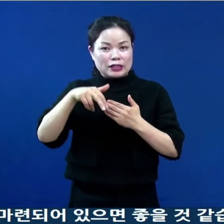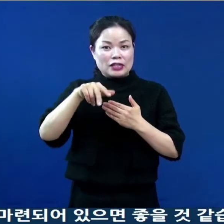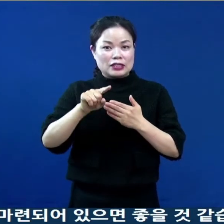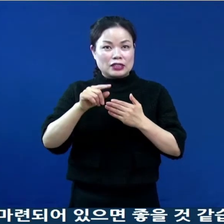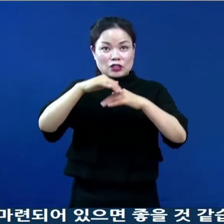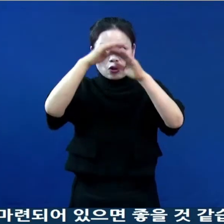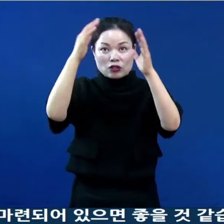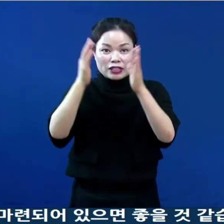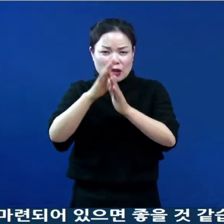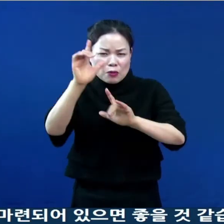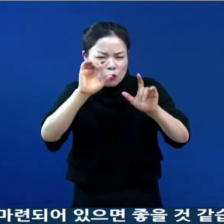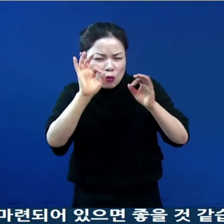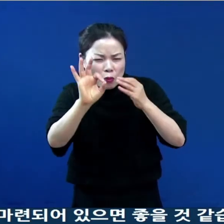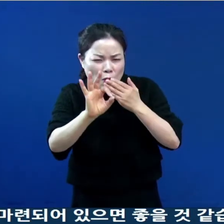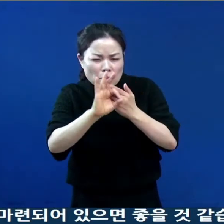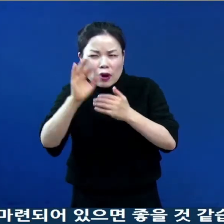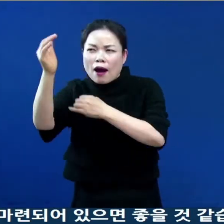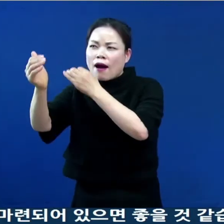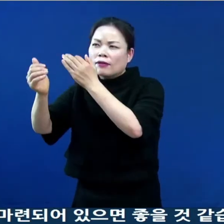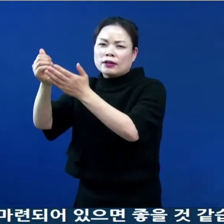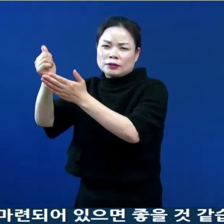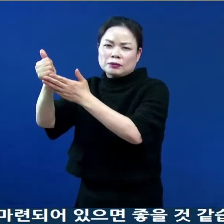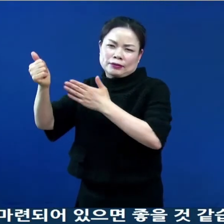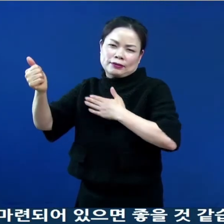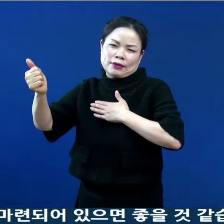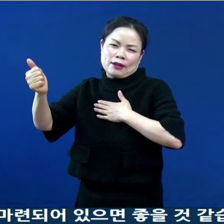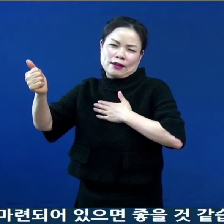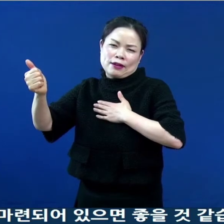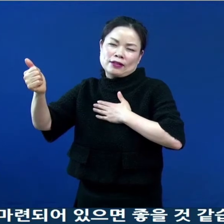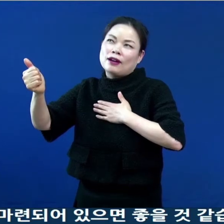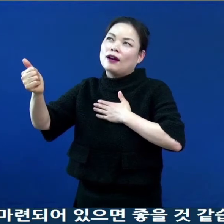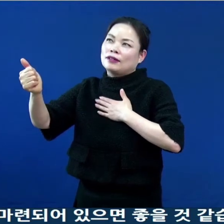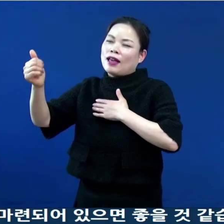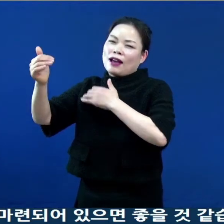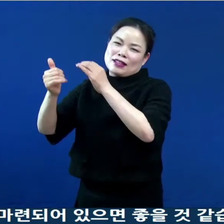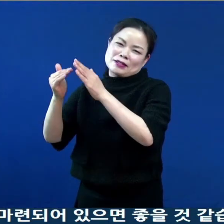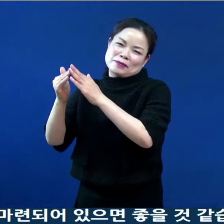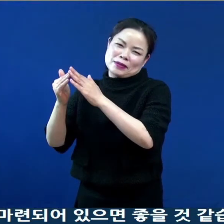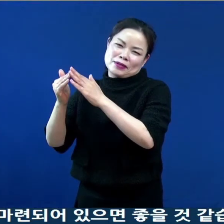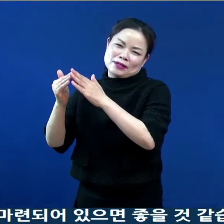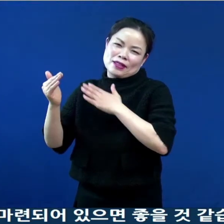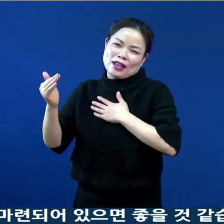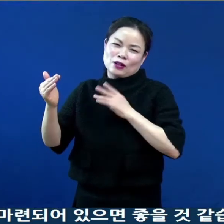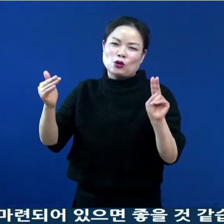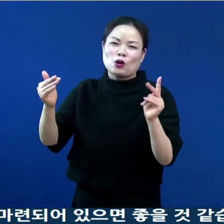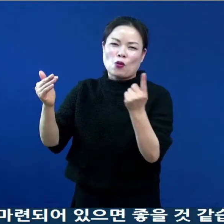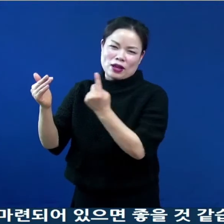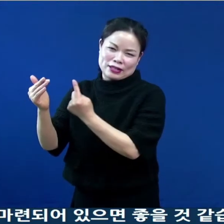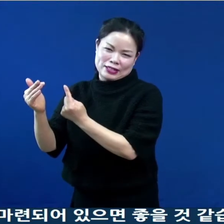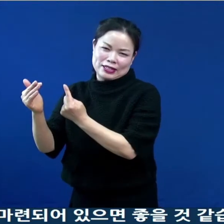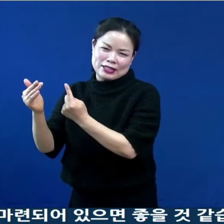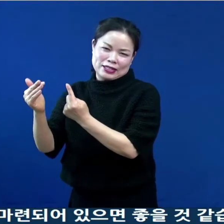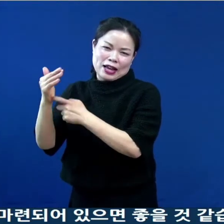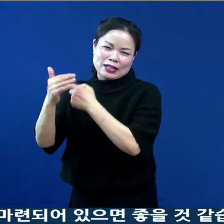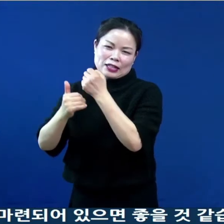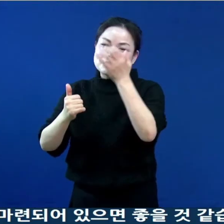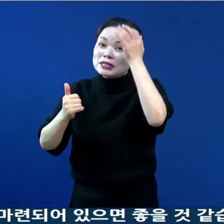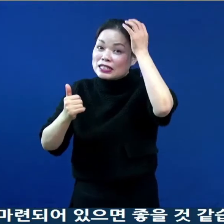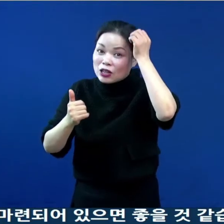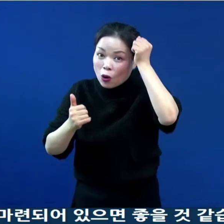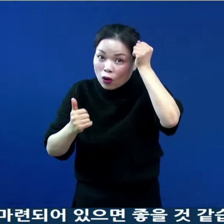보면서 하나님, 나의 하나님, 하나님의 집, 내가 일로 돌아가야지, 하나님을 기억할 수